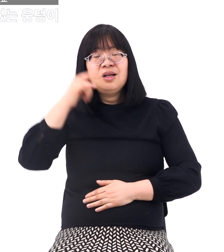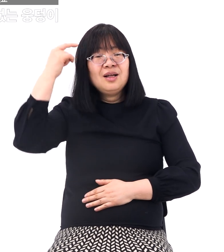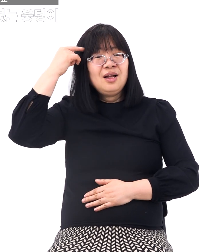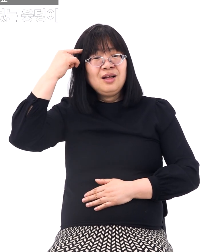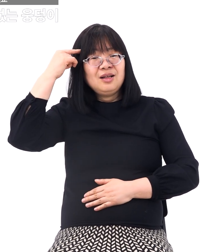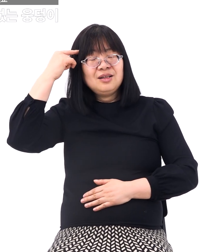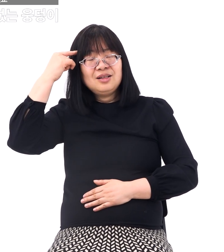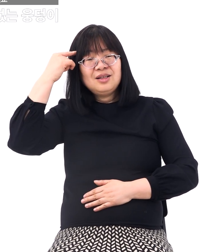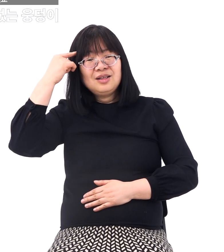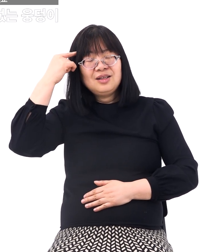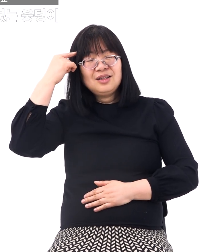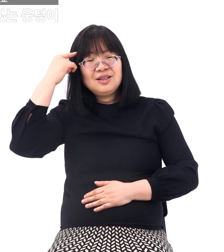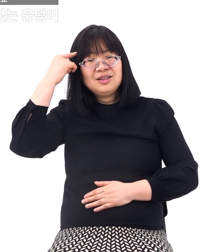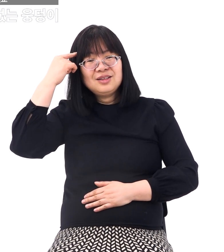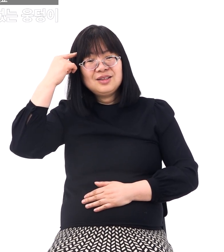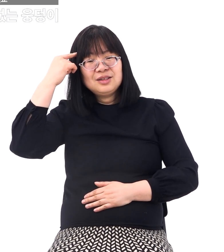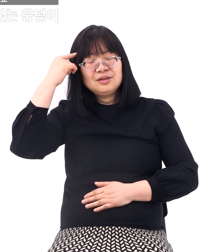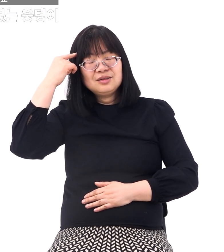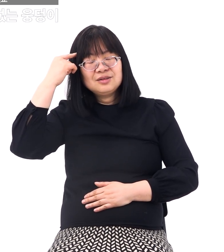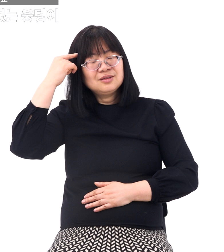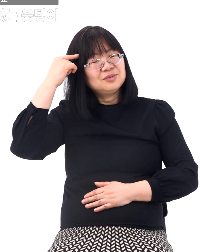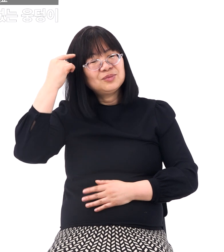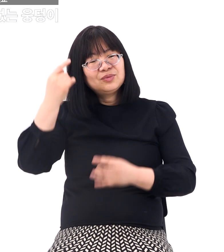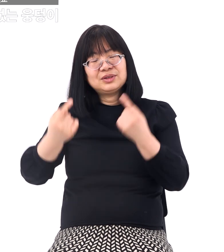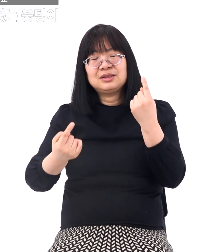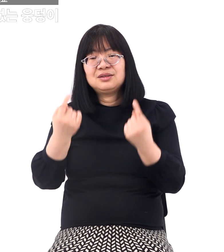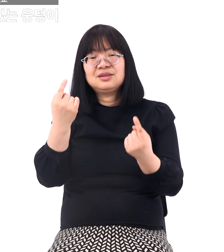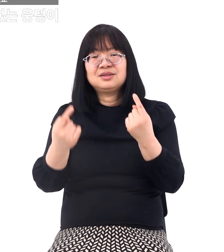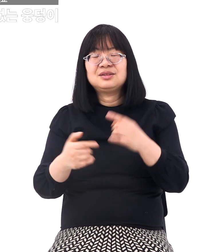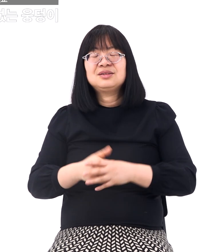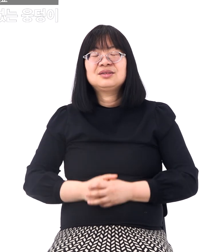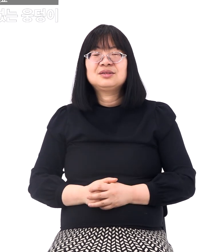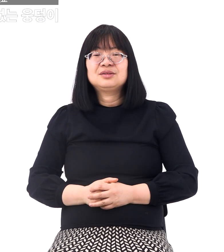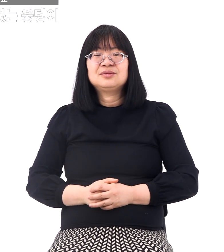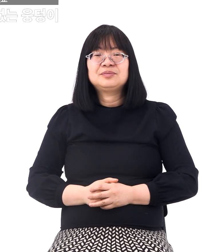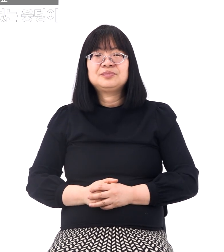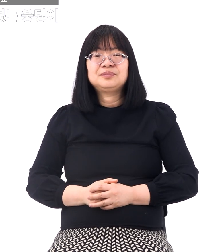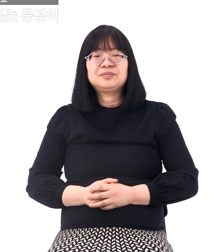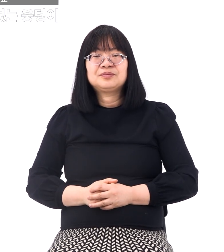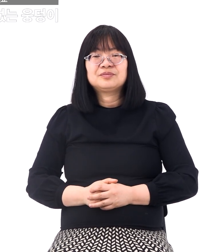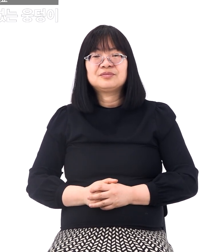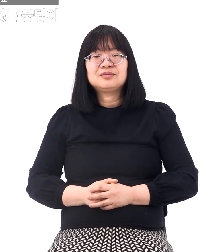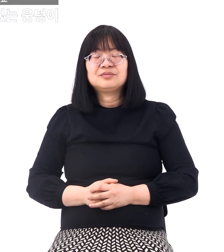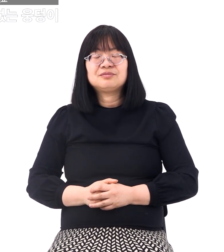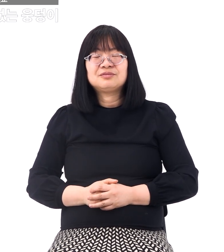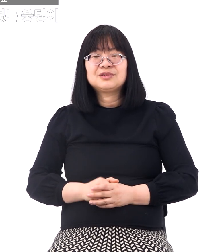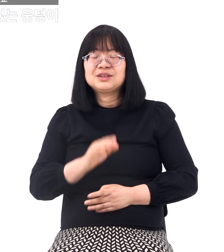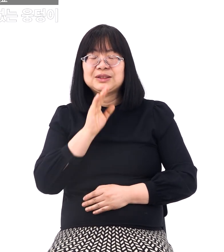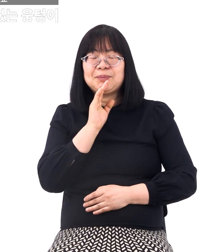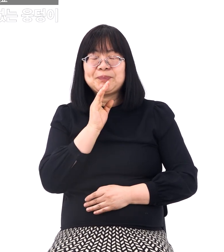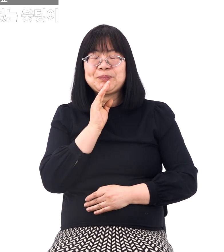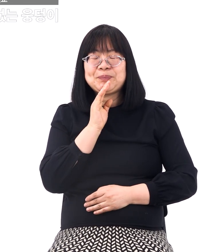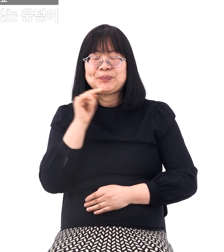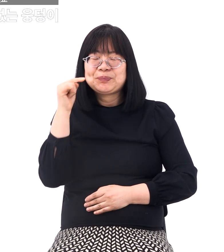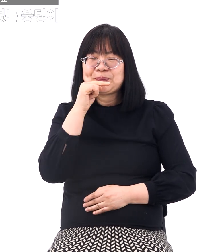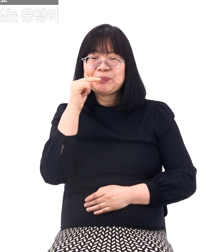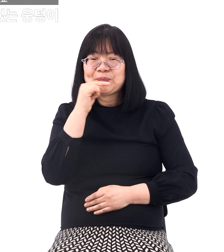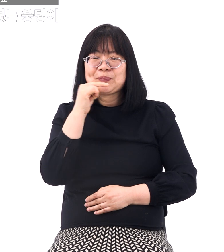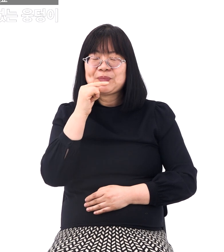생각하는 그런 겸양지덕의 겸손보다는 참 처절하고 가난하다 그